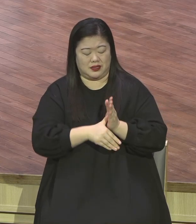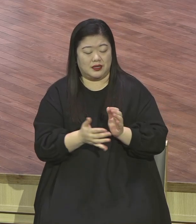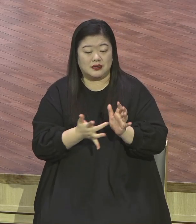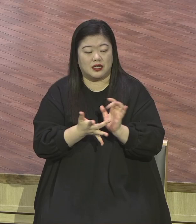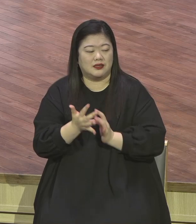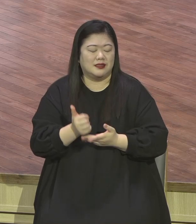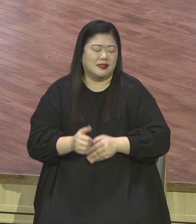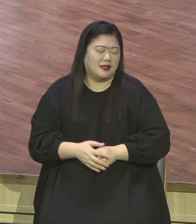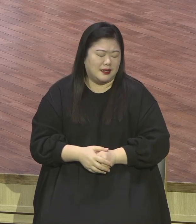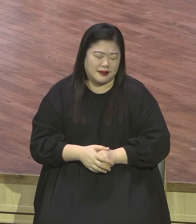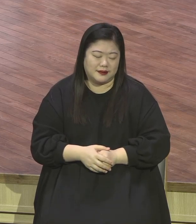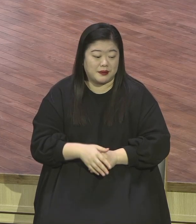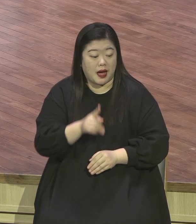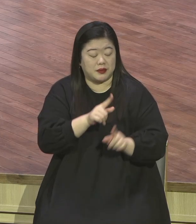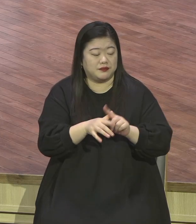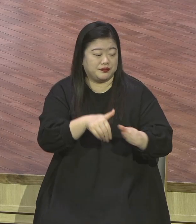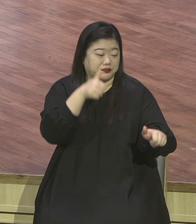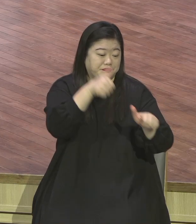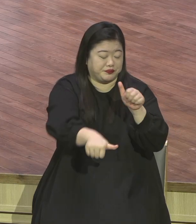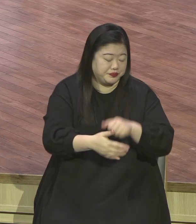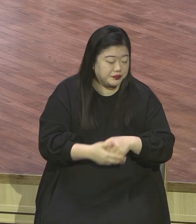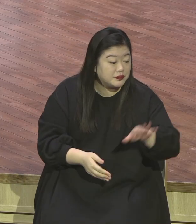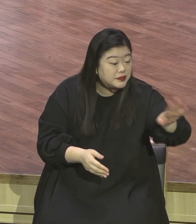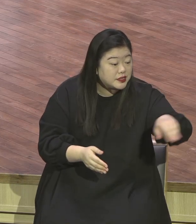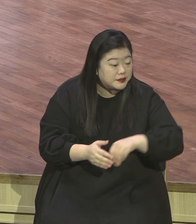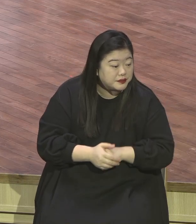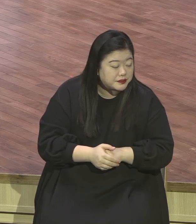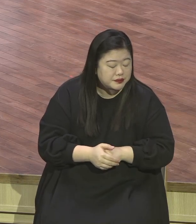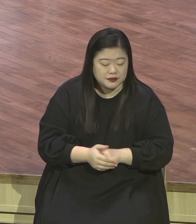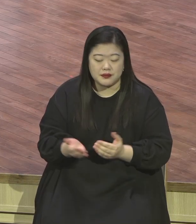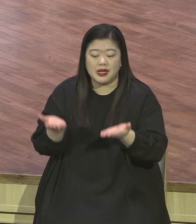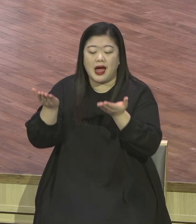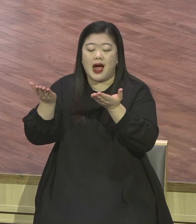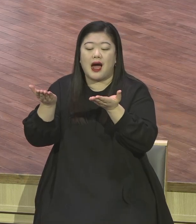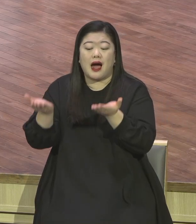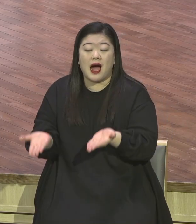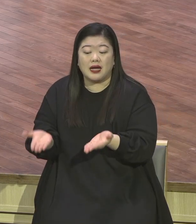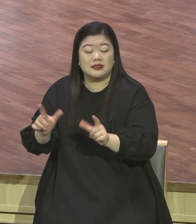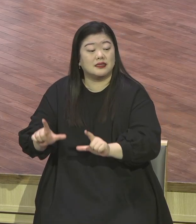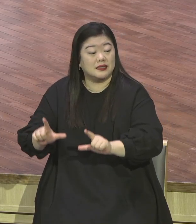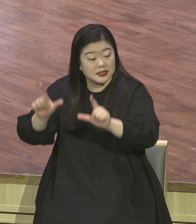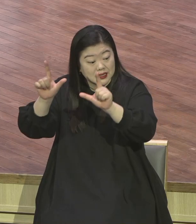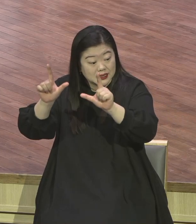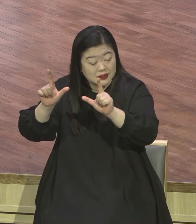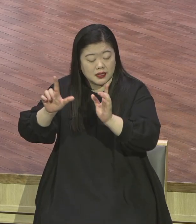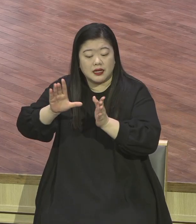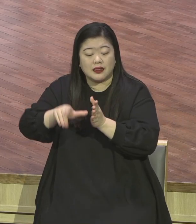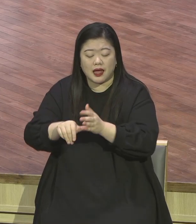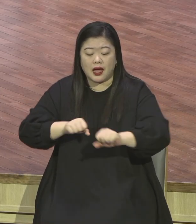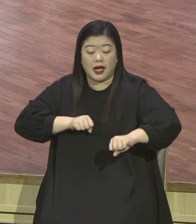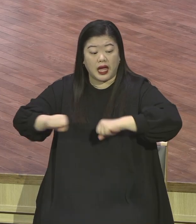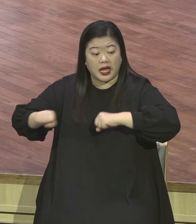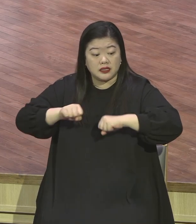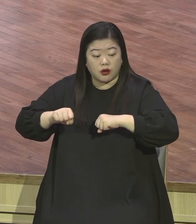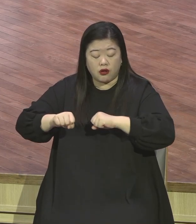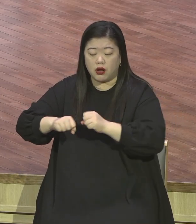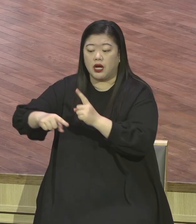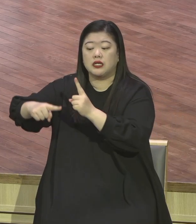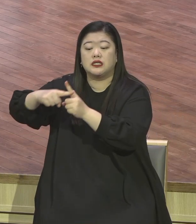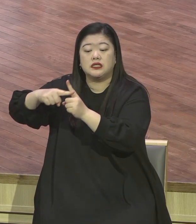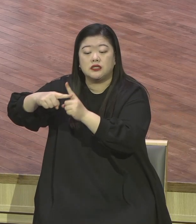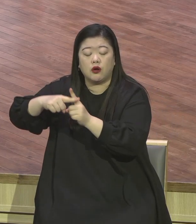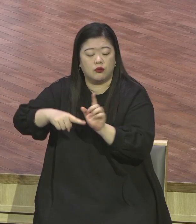하지요 안식일의 선을 향하는 것과 악을 향하는 것 생명 구하는